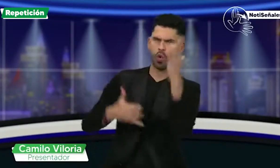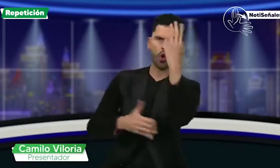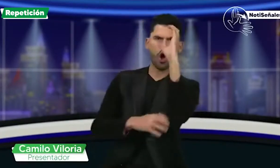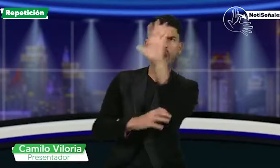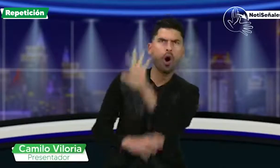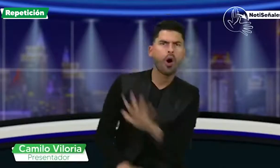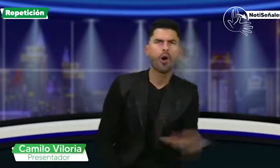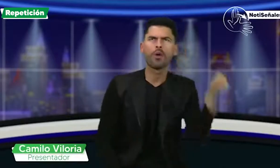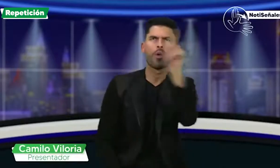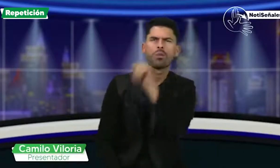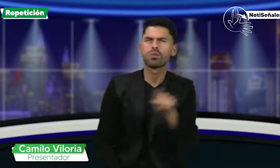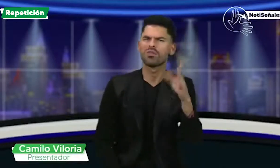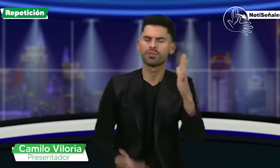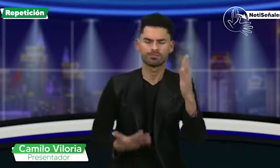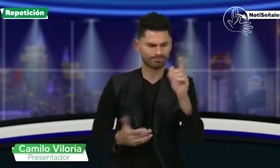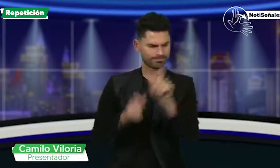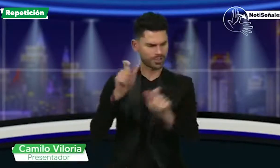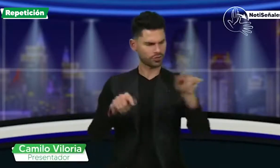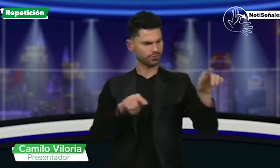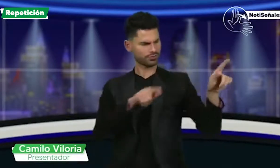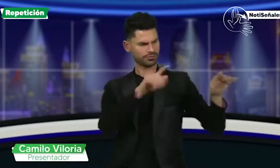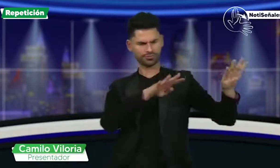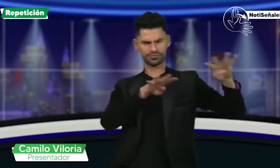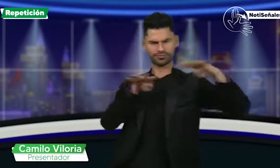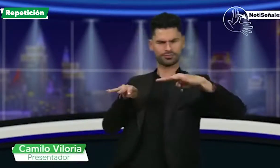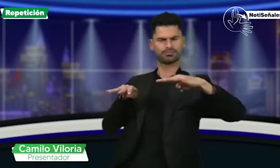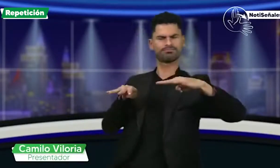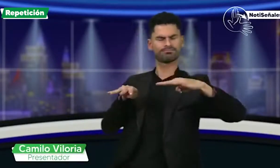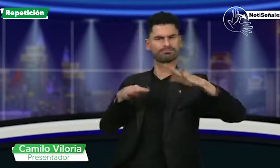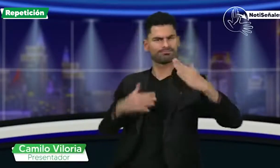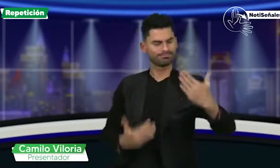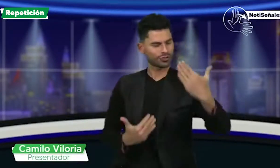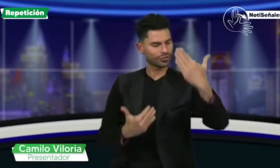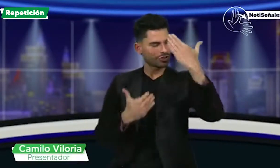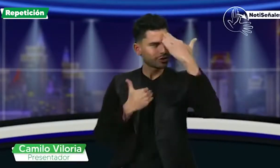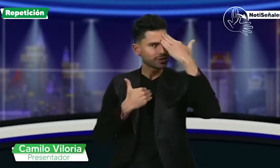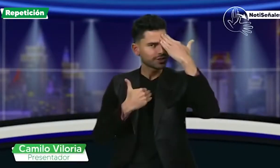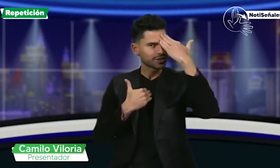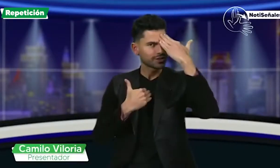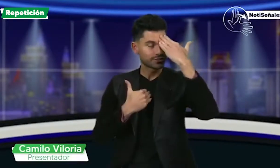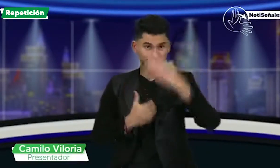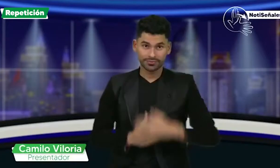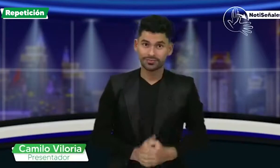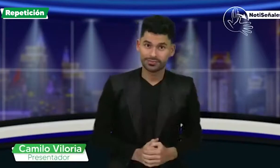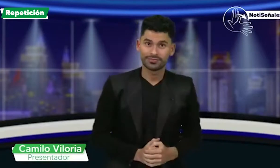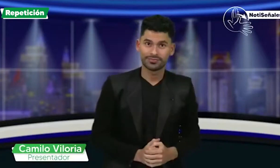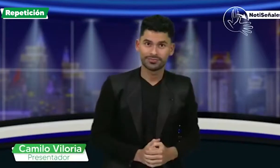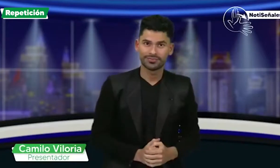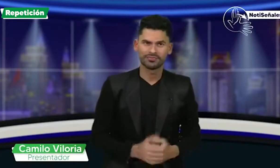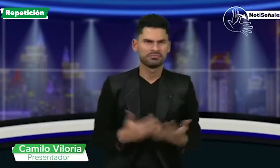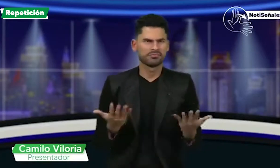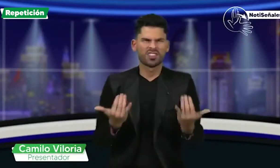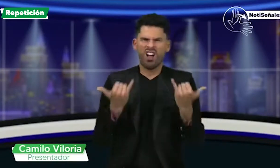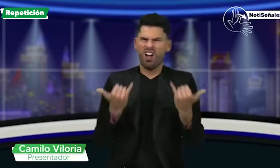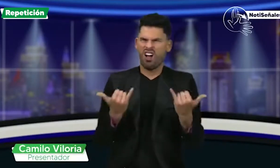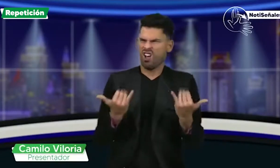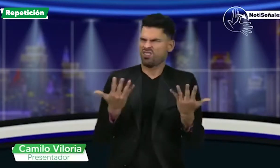Que contribuye A la toma De conciencia De los derechos De las personas sordas